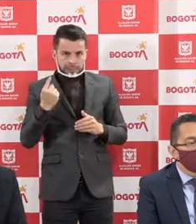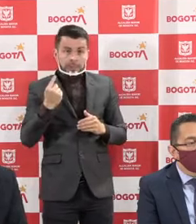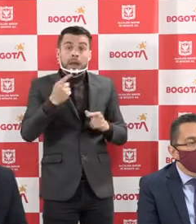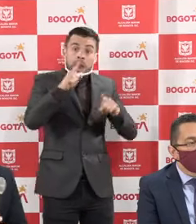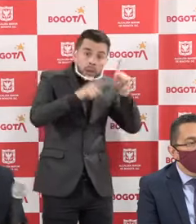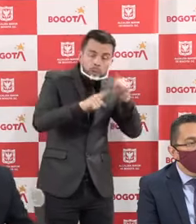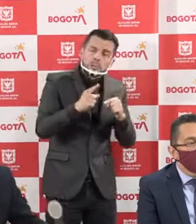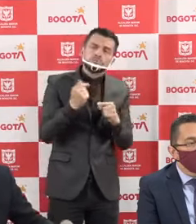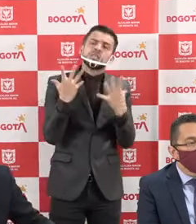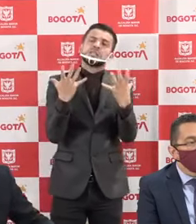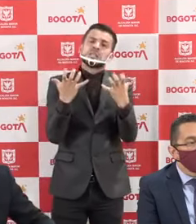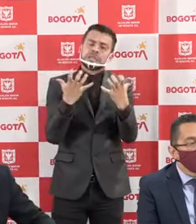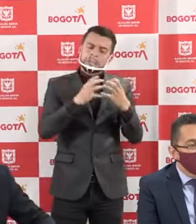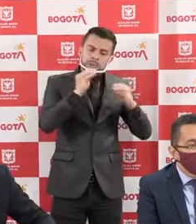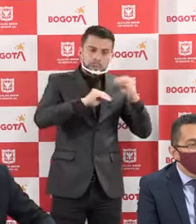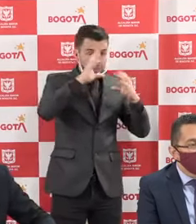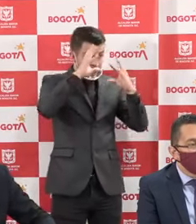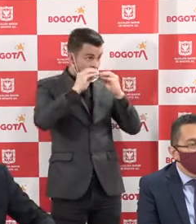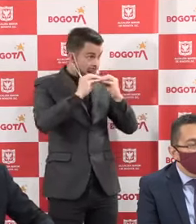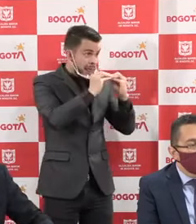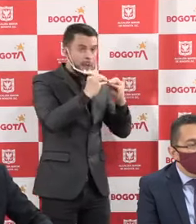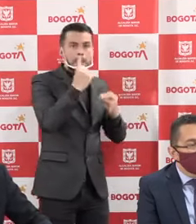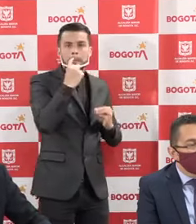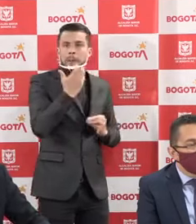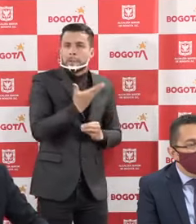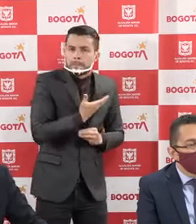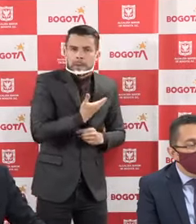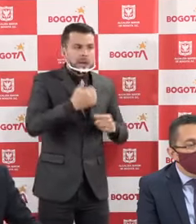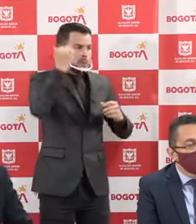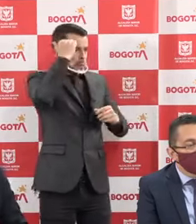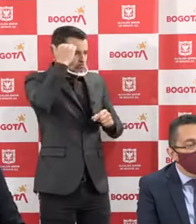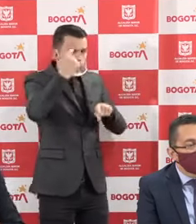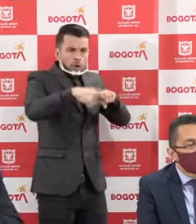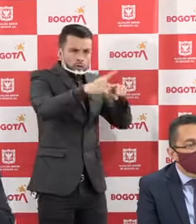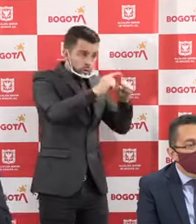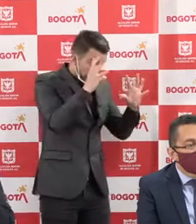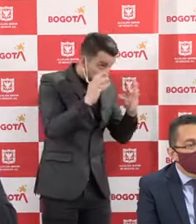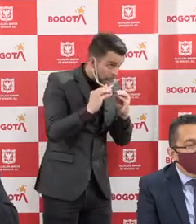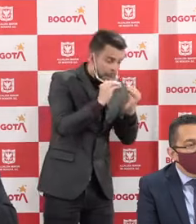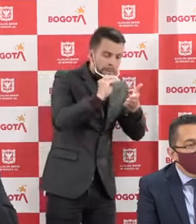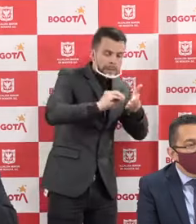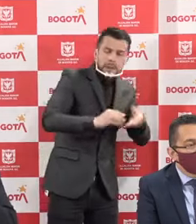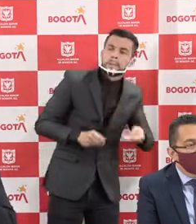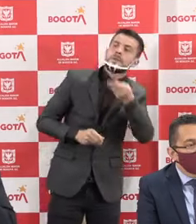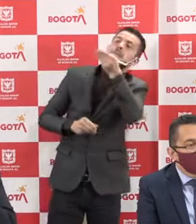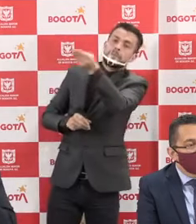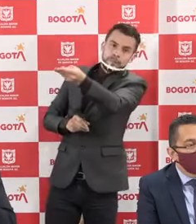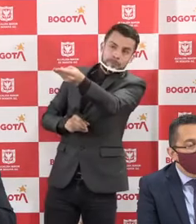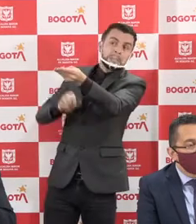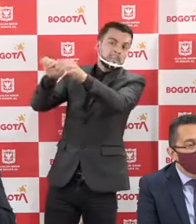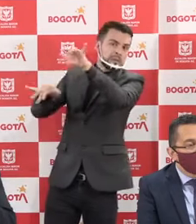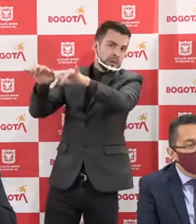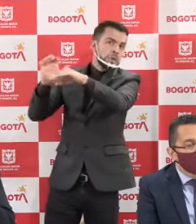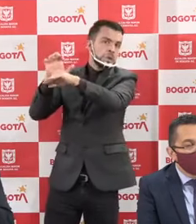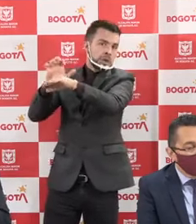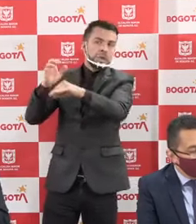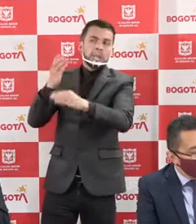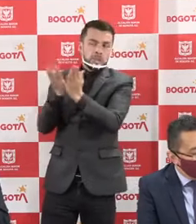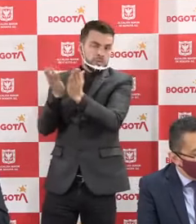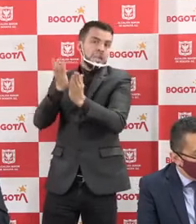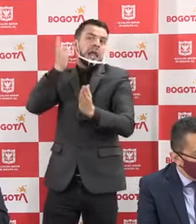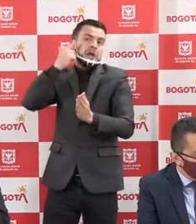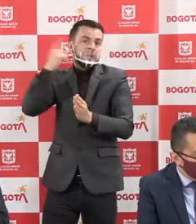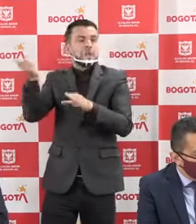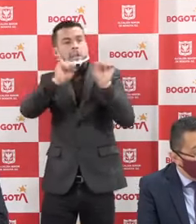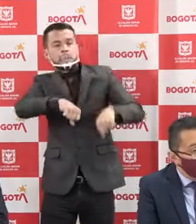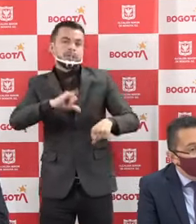que así lo deseen jose nadie rodríguez de rcn radio están permitidas las reuniones o fiestas dentro de una vivienda según